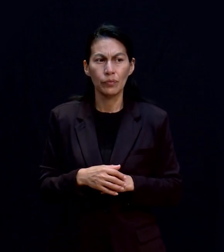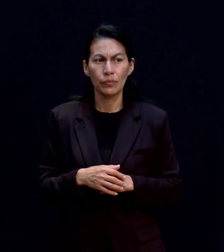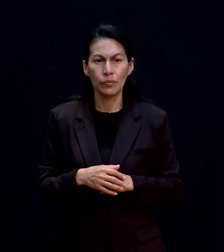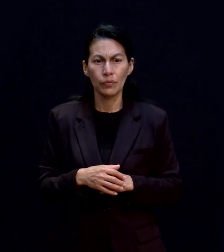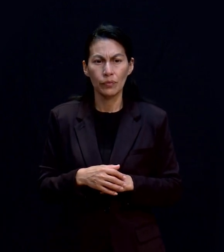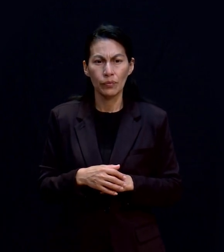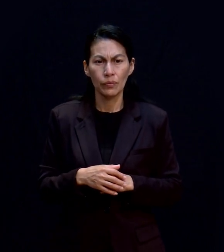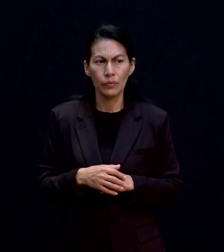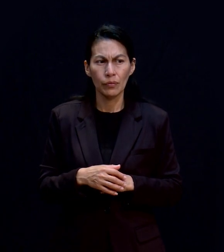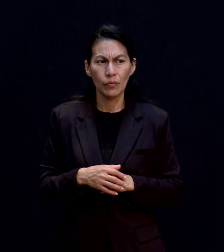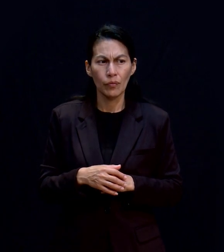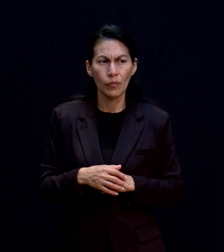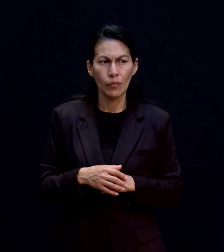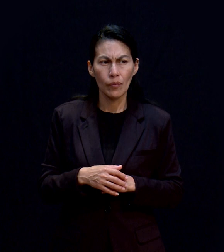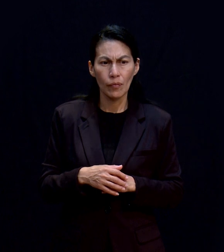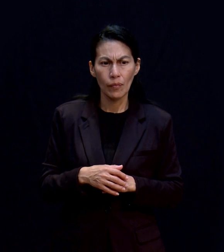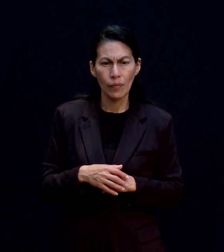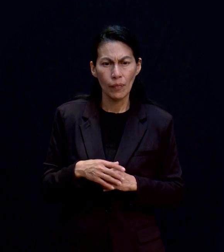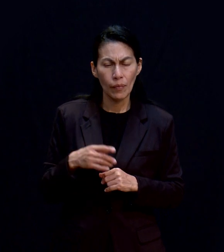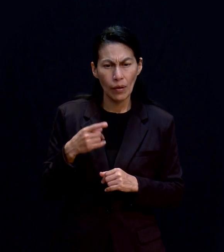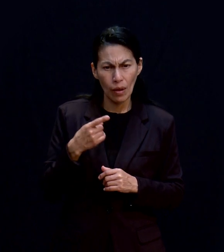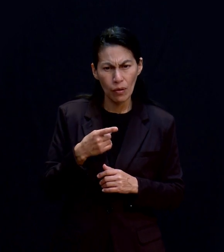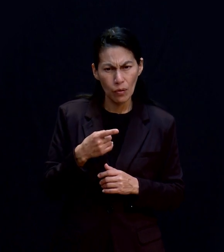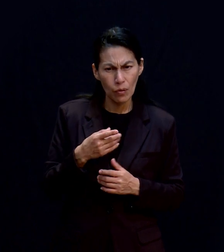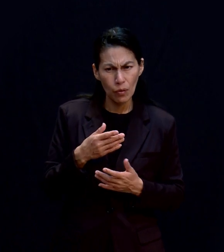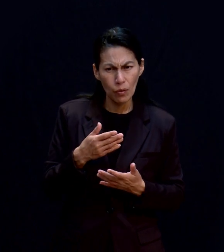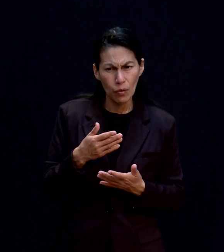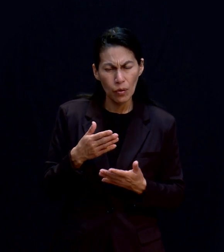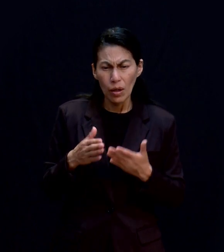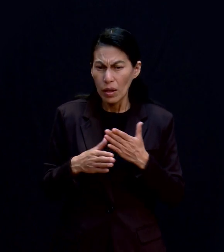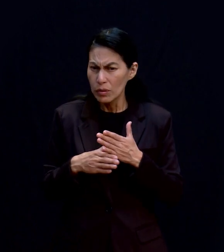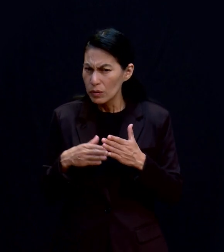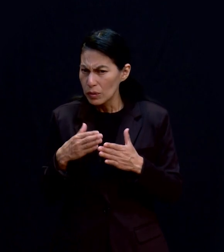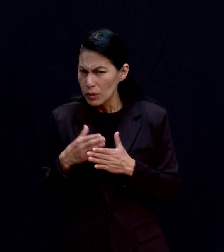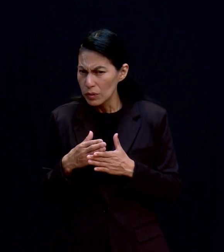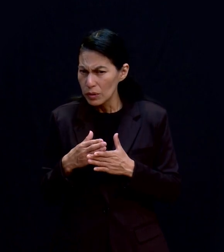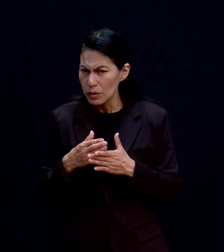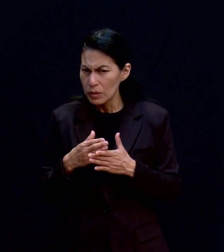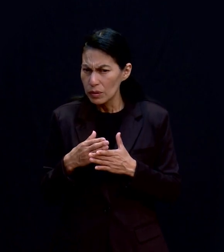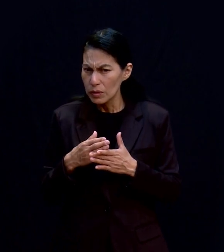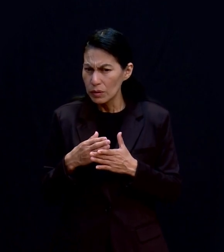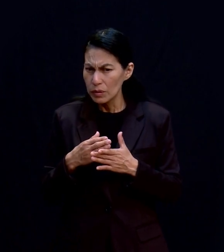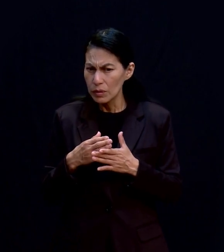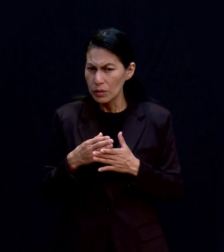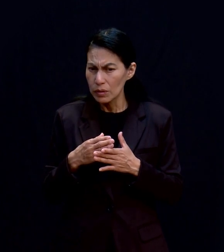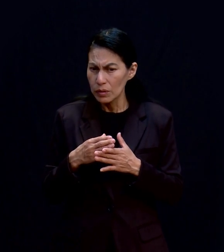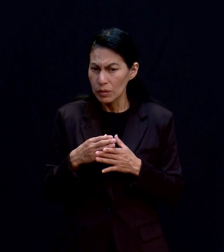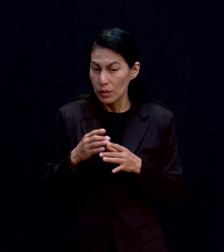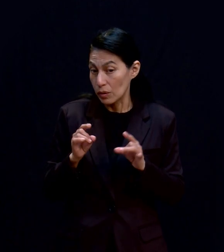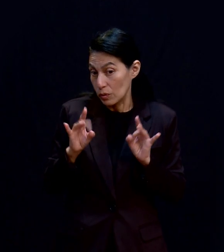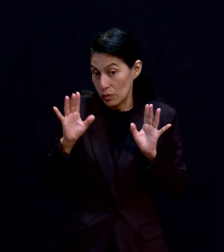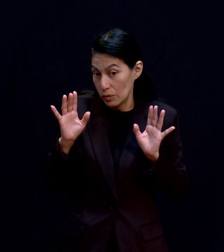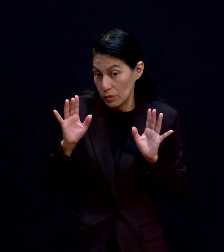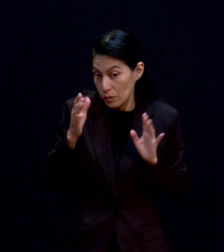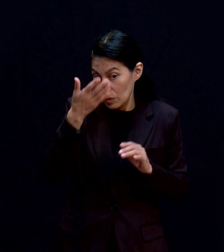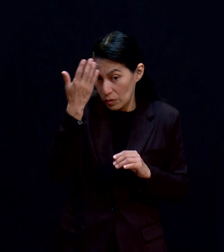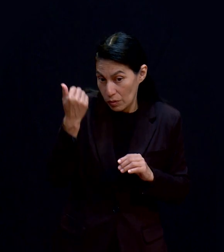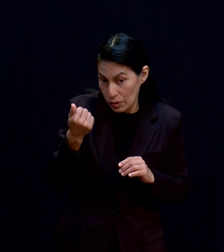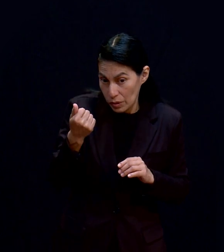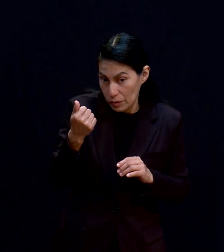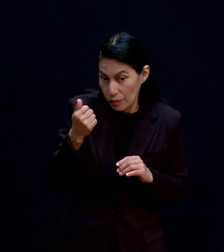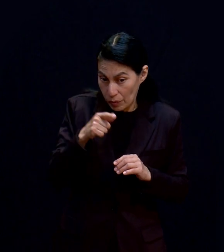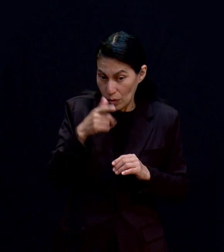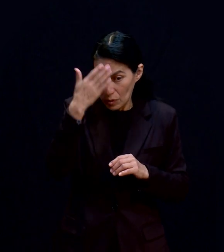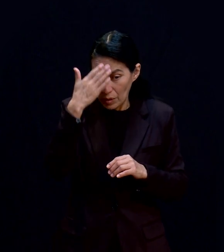o sea 7 fue dando las cosas aún aquellas que ni siquiera habías pensado